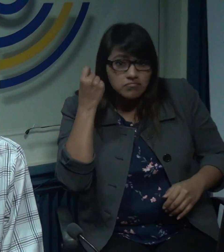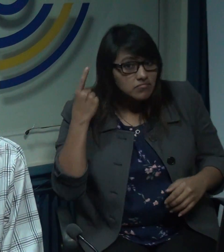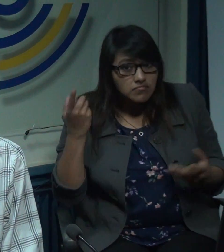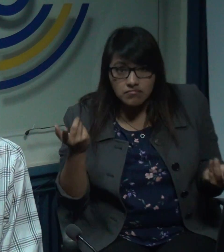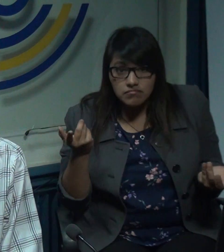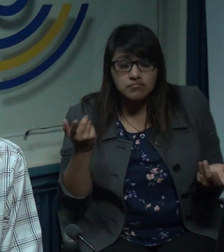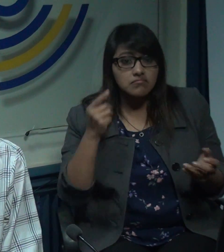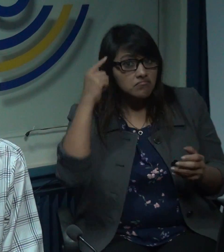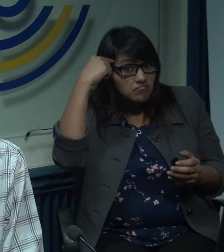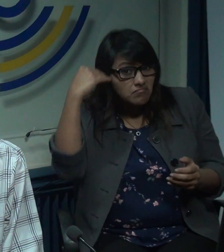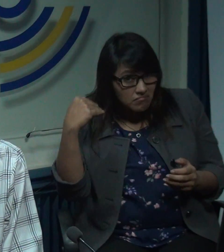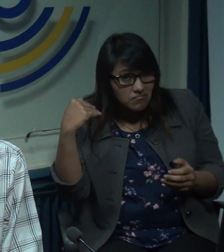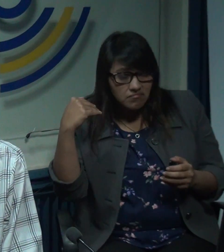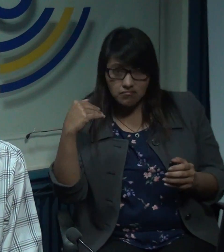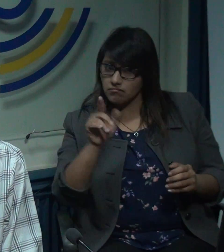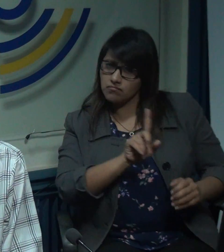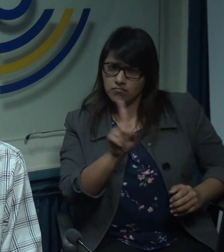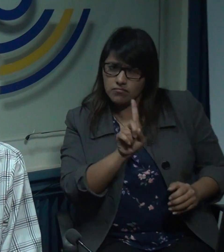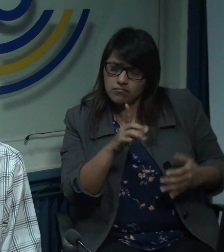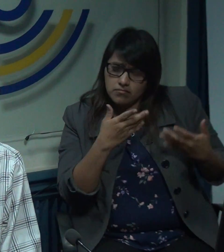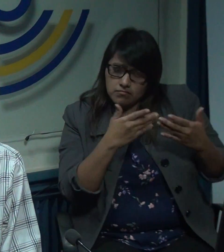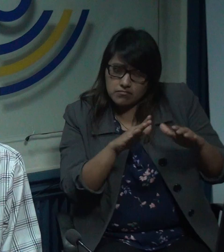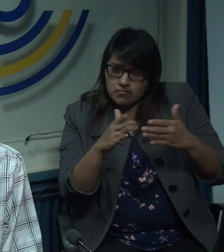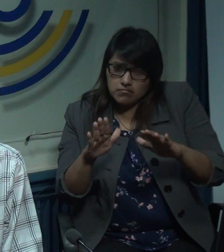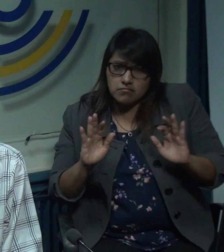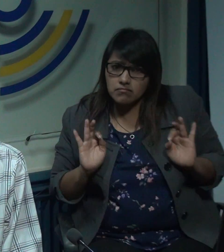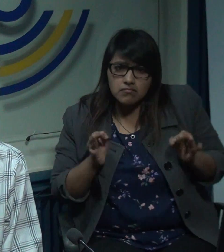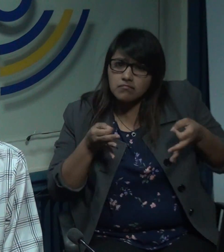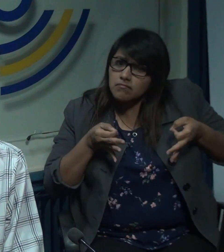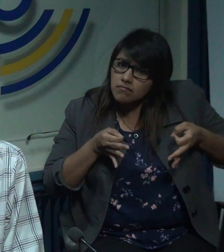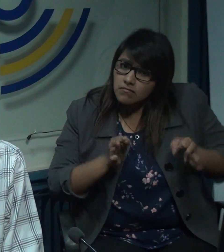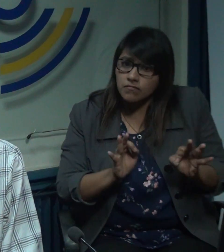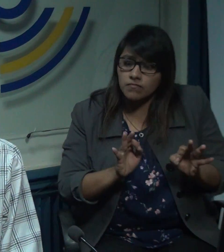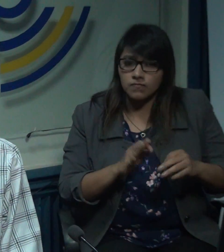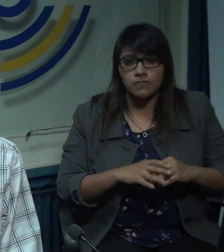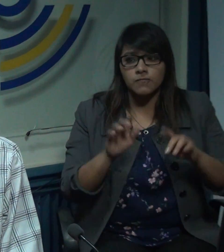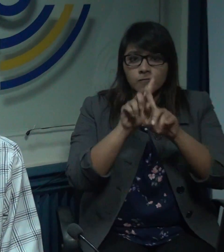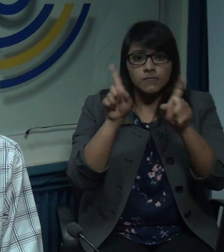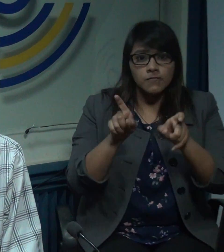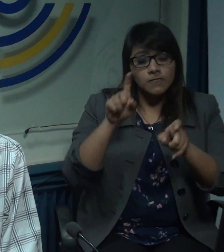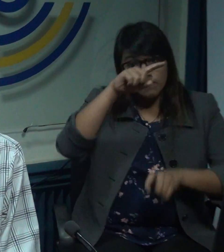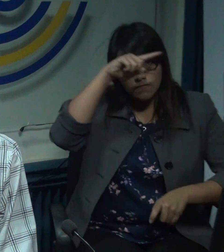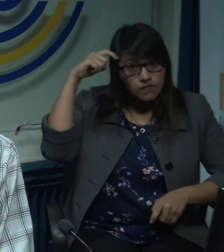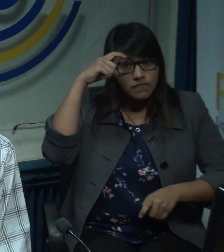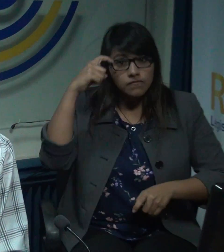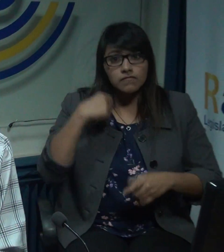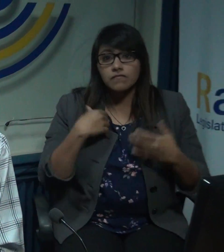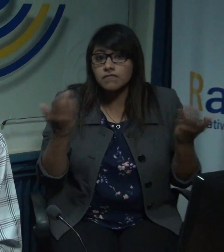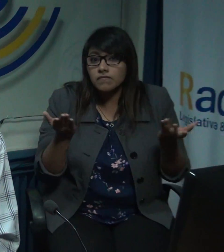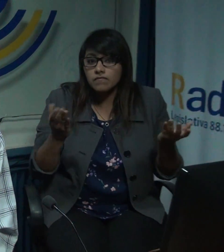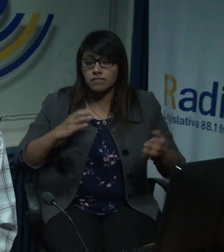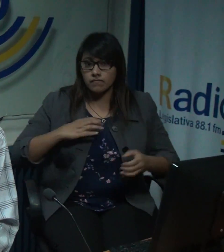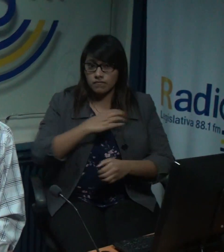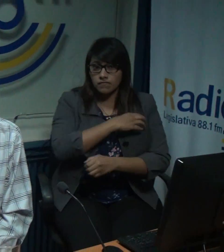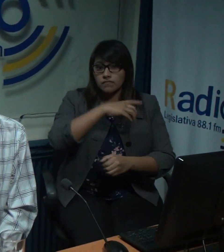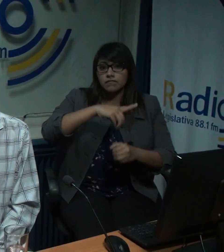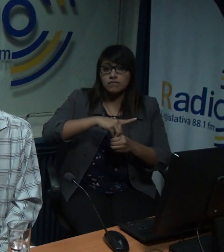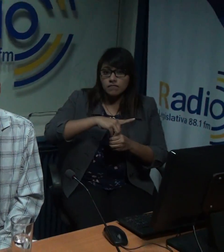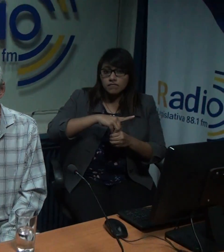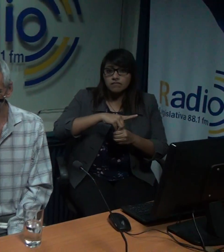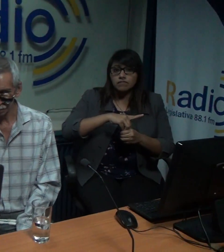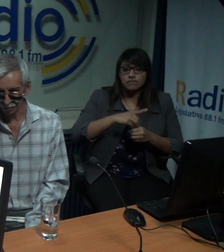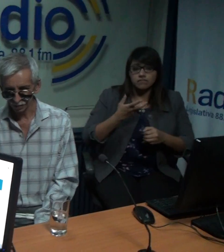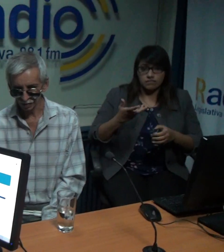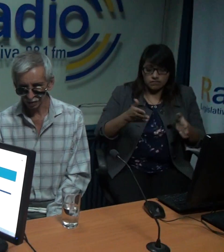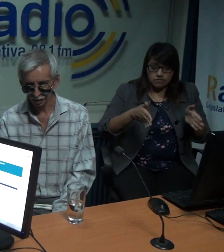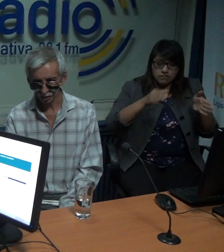mental, simplemente es una condición distinta a la nuestra. Claro. ¿Cuál es el trabajo que desarrolla el CONAIPD como